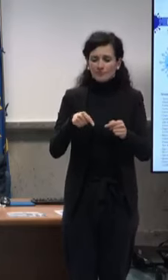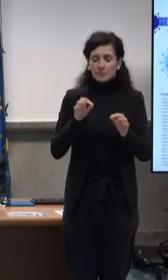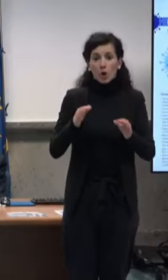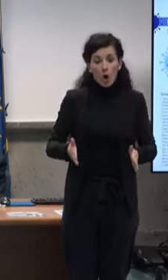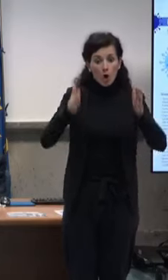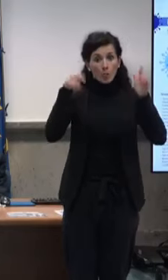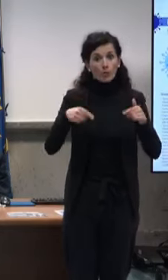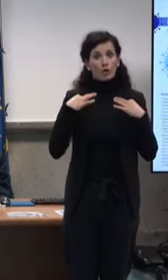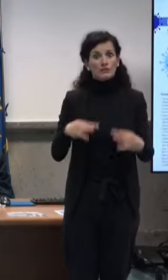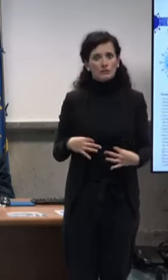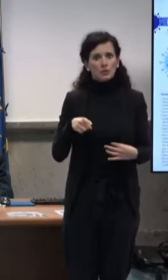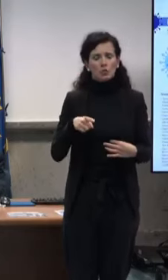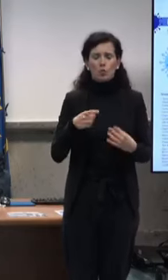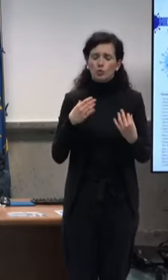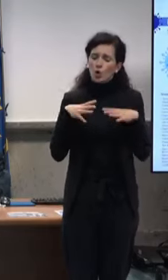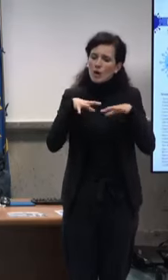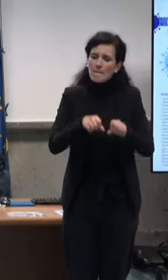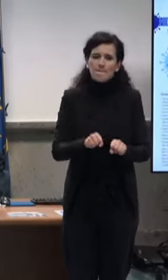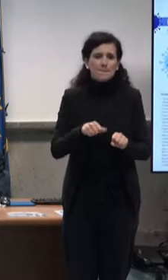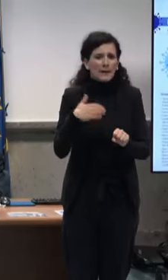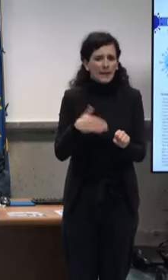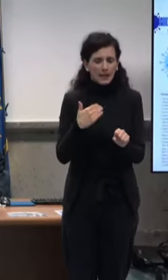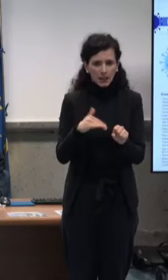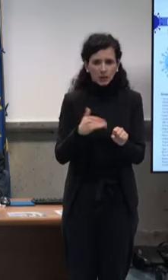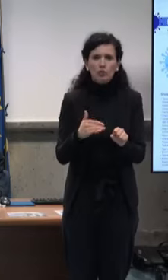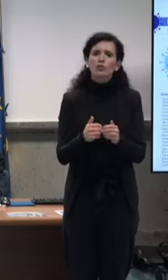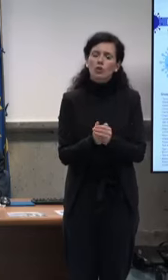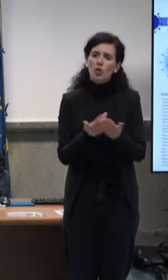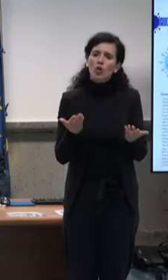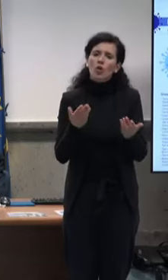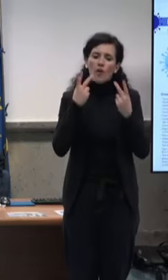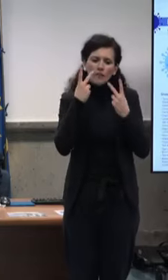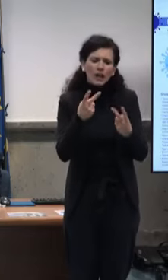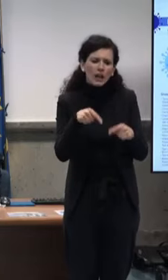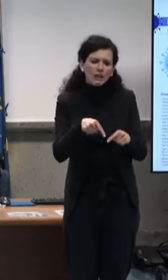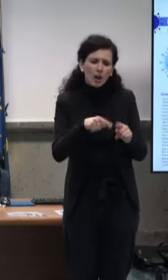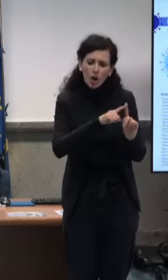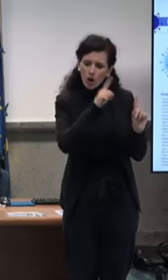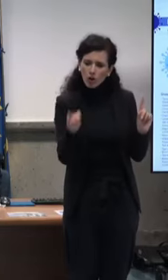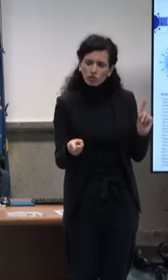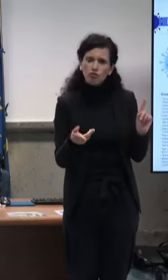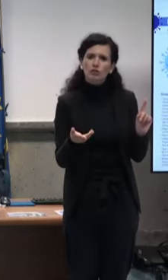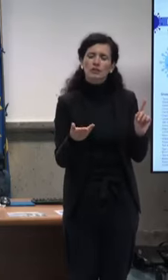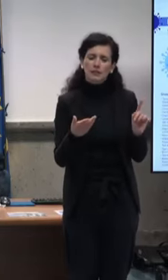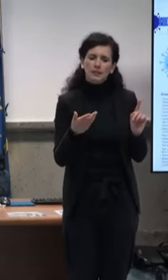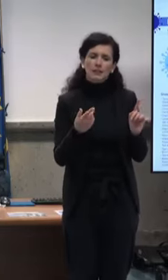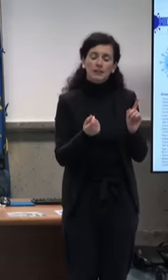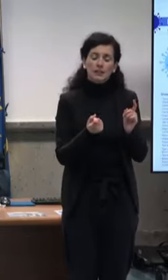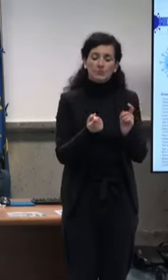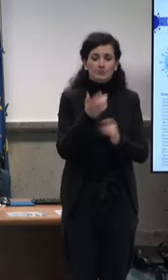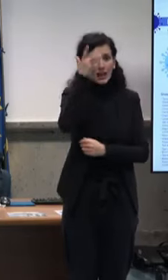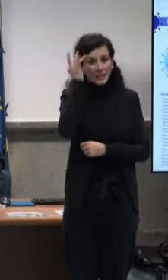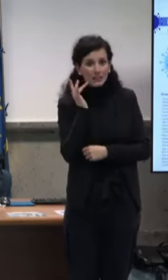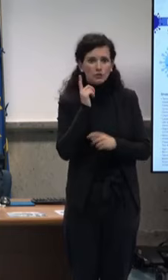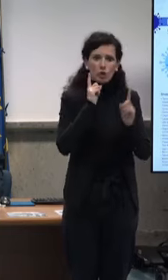maniera particolare quindi credo che vediamo un po oggi il concretizzarsi delle avvisaglie di rischio e di pericolosità